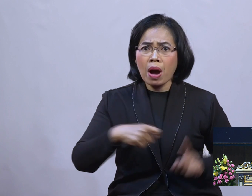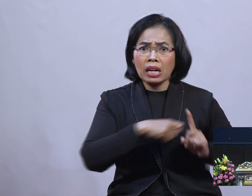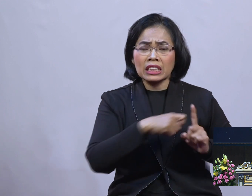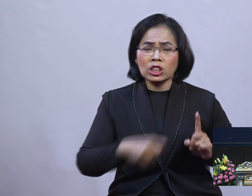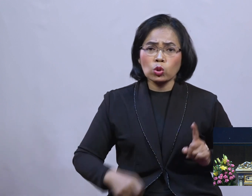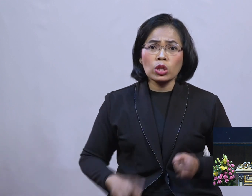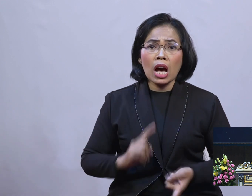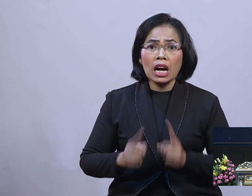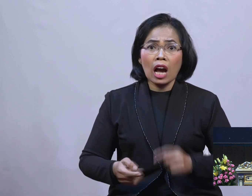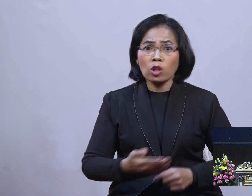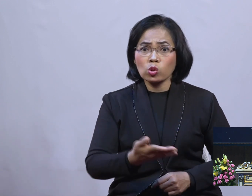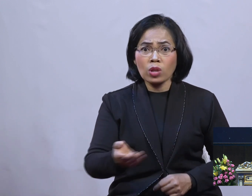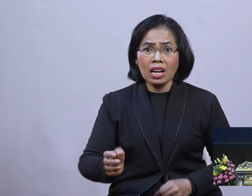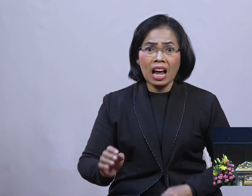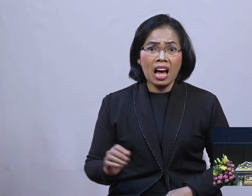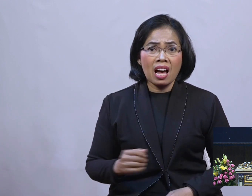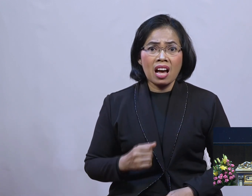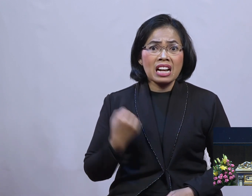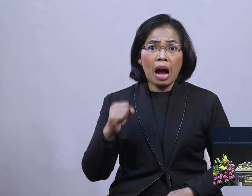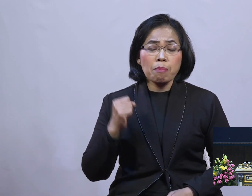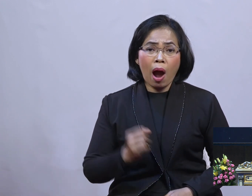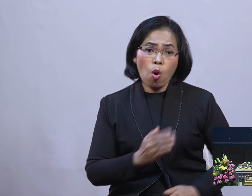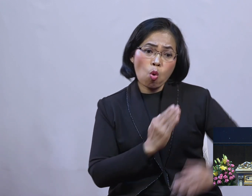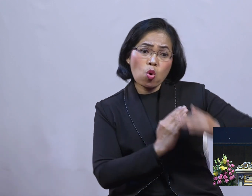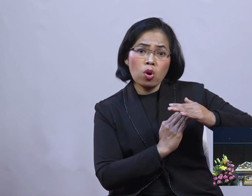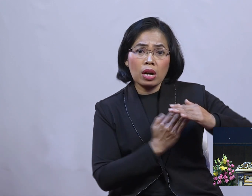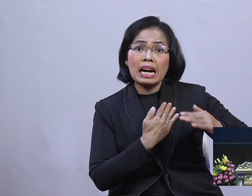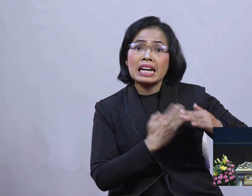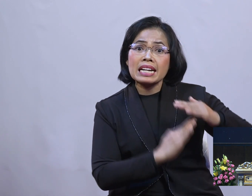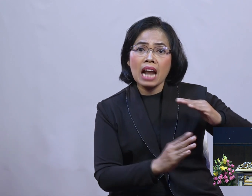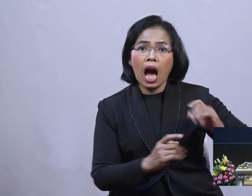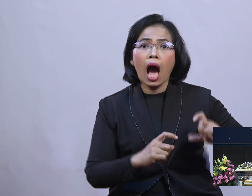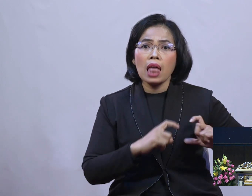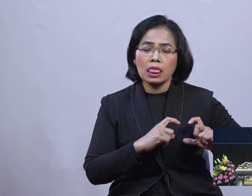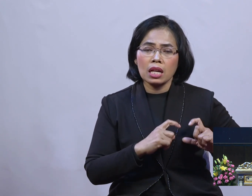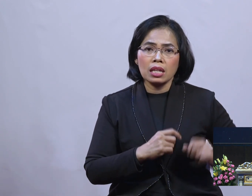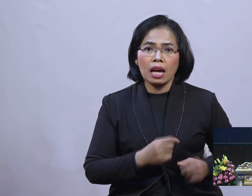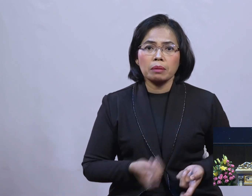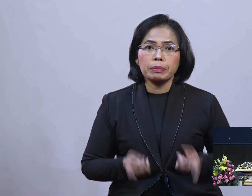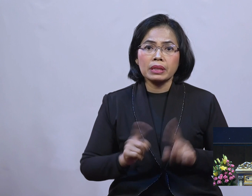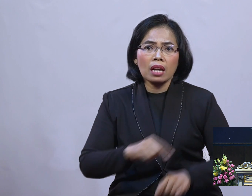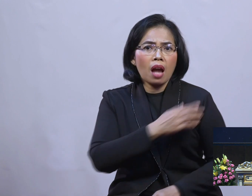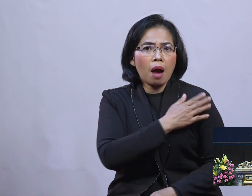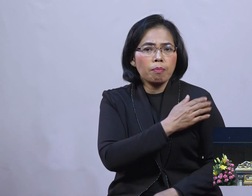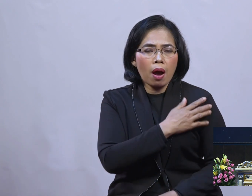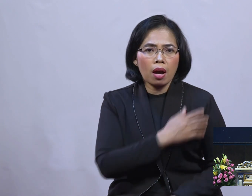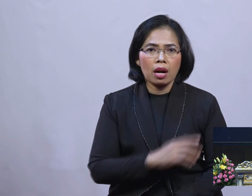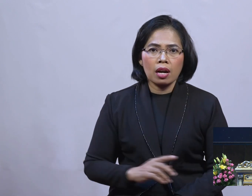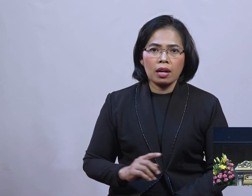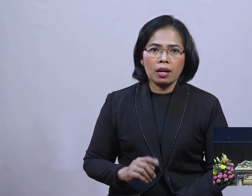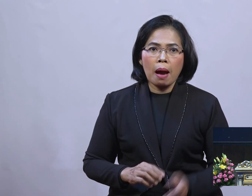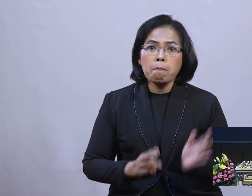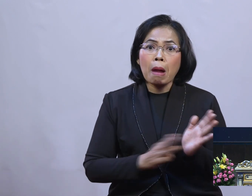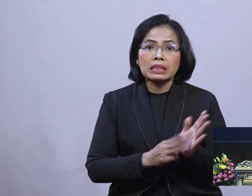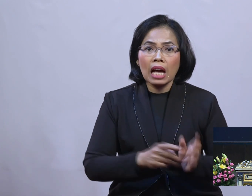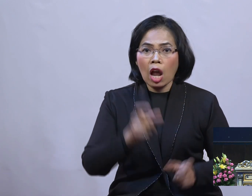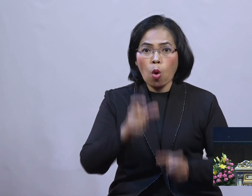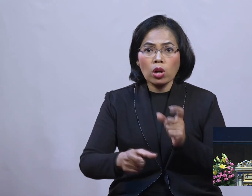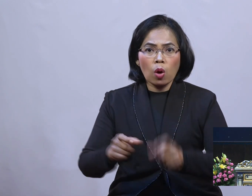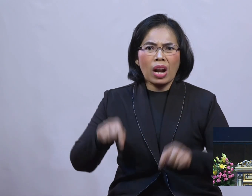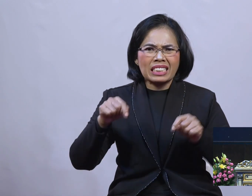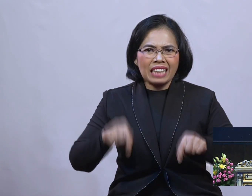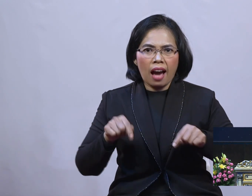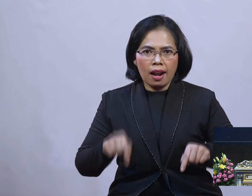rendah hati Hai dan direksi yang menjadi hampa udara Hai persoalan orang sekarang